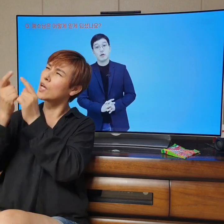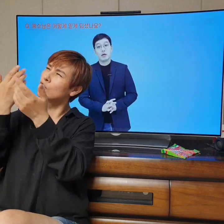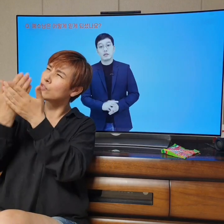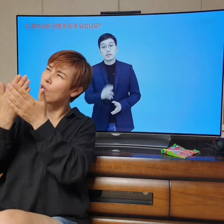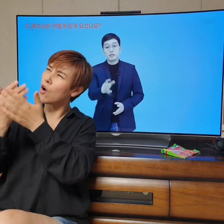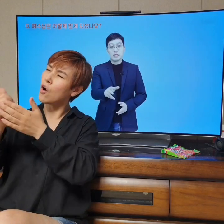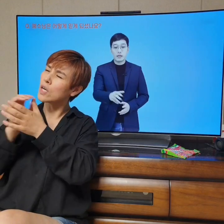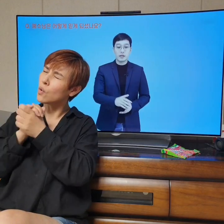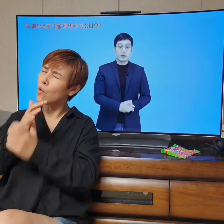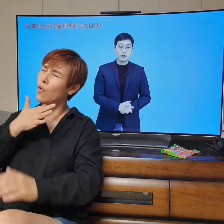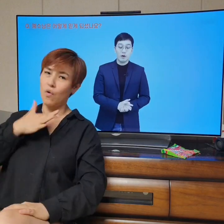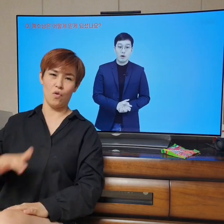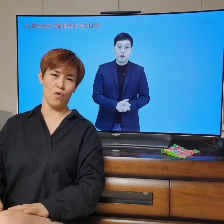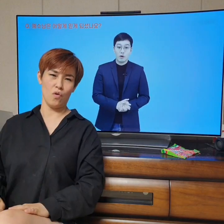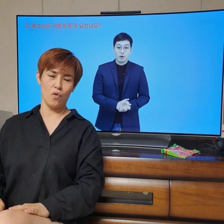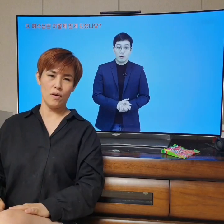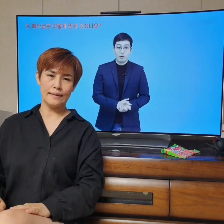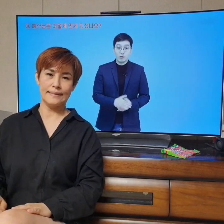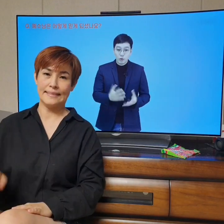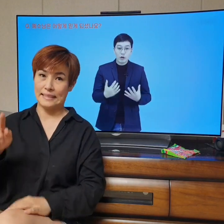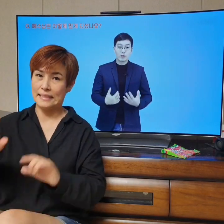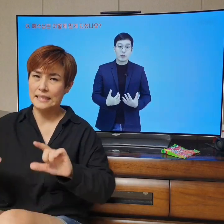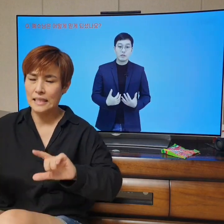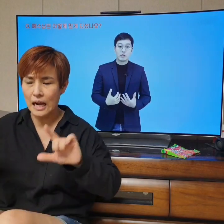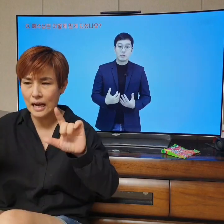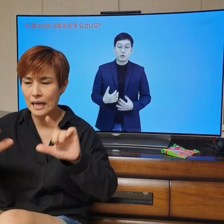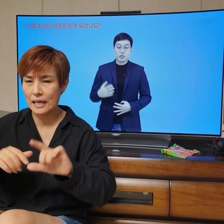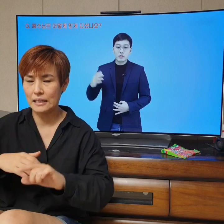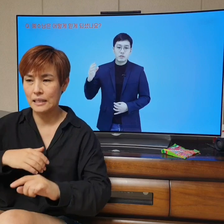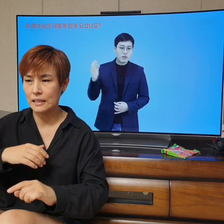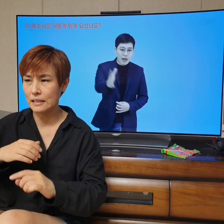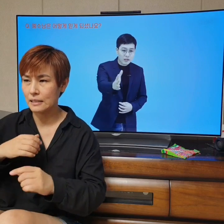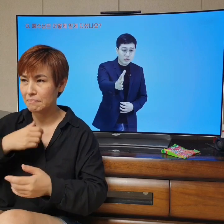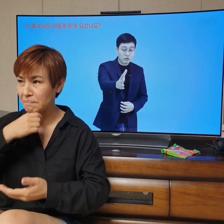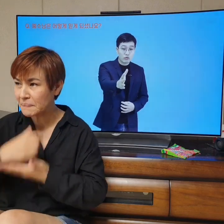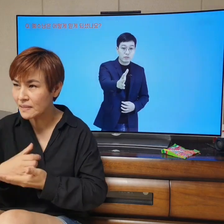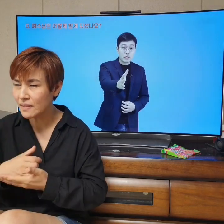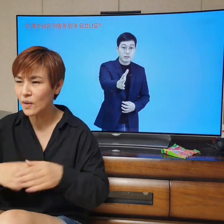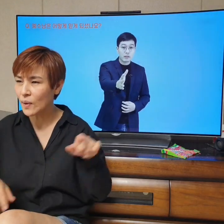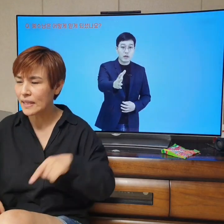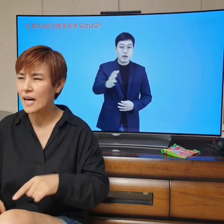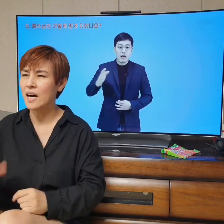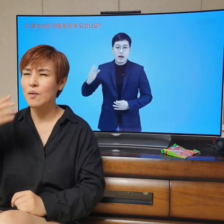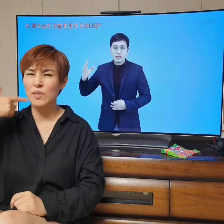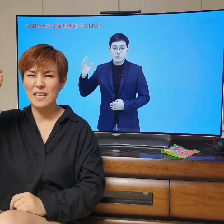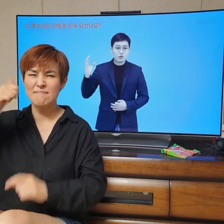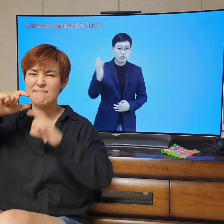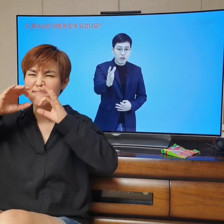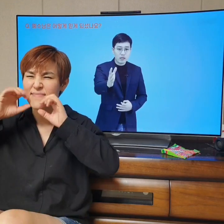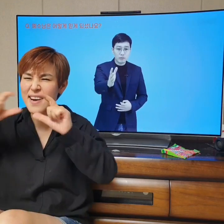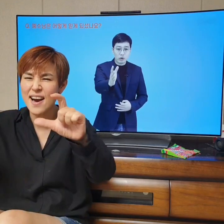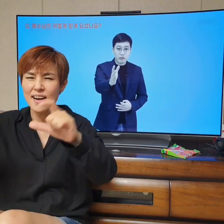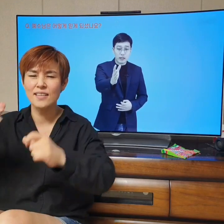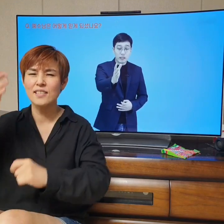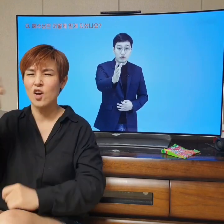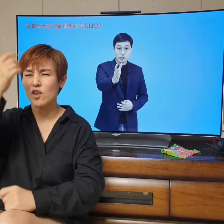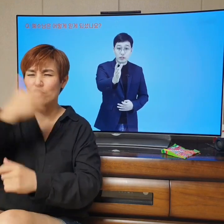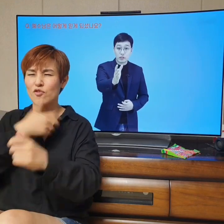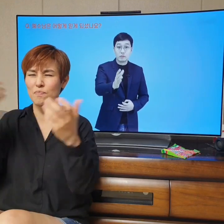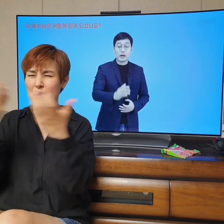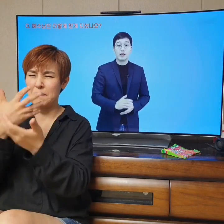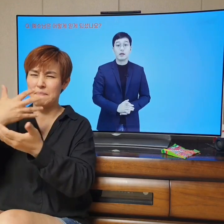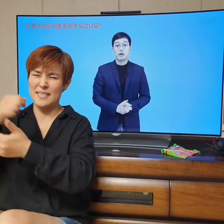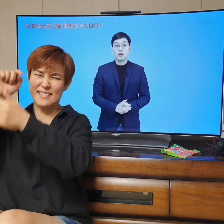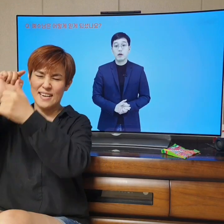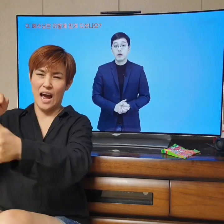거예요. 근데 그날에 속아가지고 왔는데 그 목사님이 딱 성령 충만을 받으라. 하나님을 구하라더니 너희를